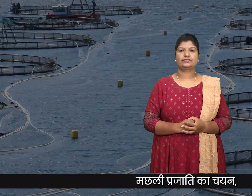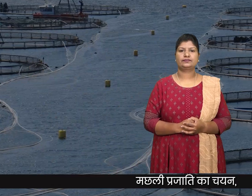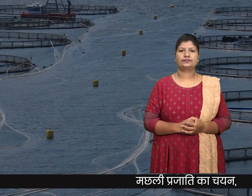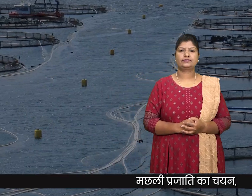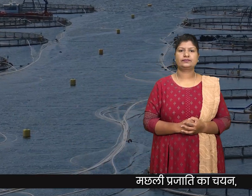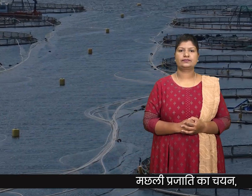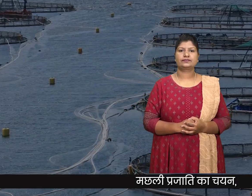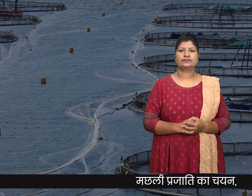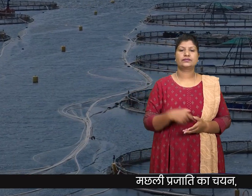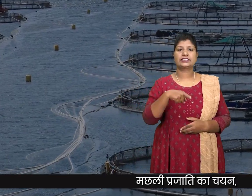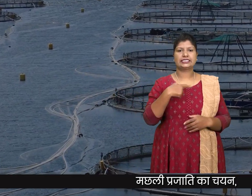मछली प्रजाति का चयन,